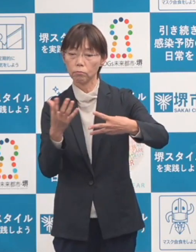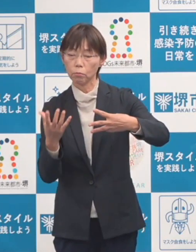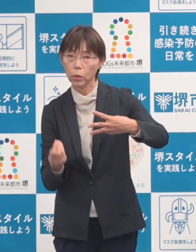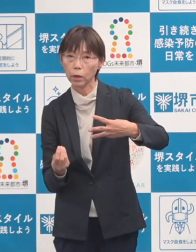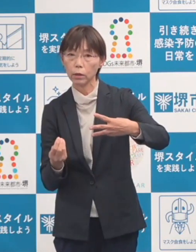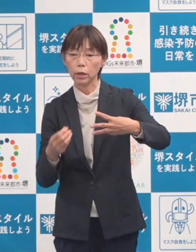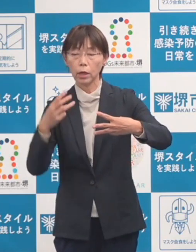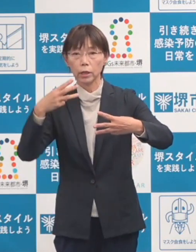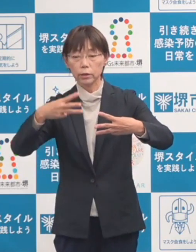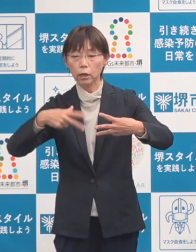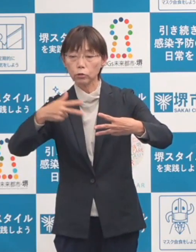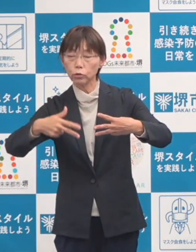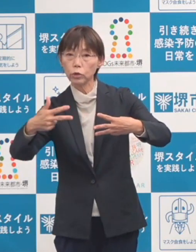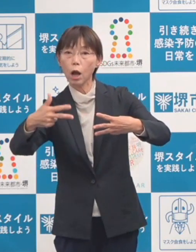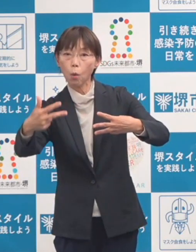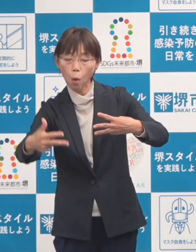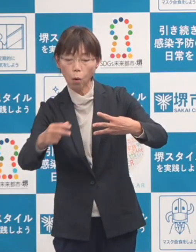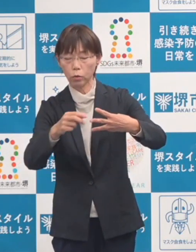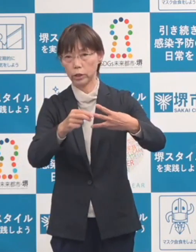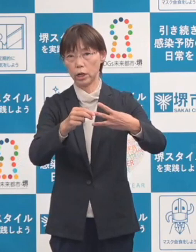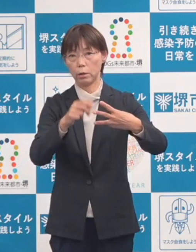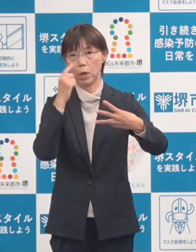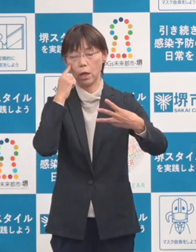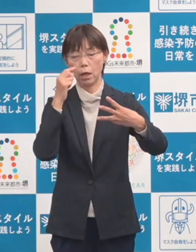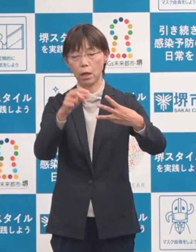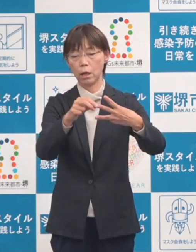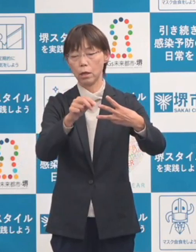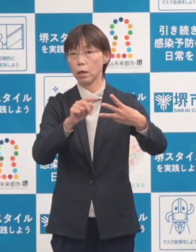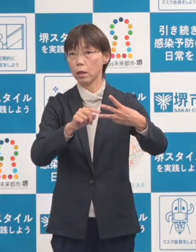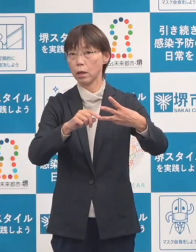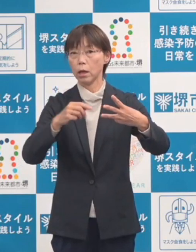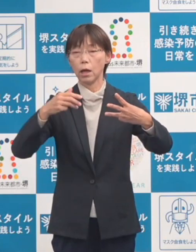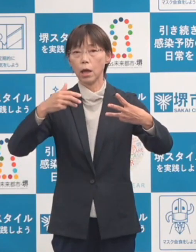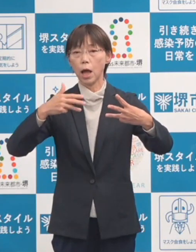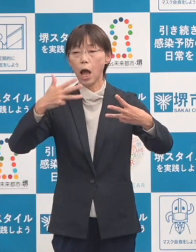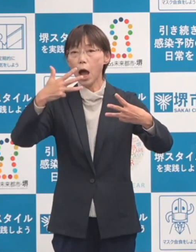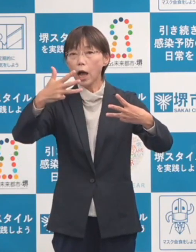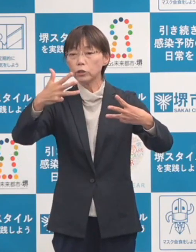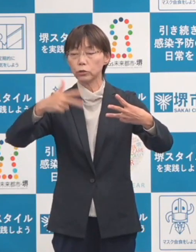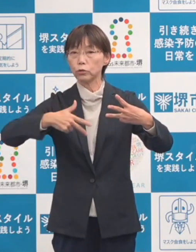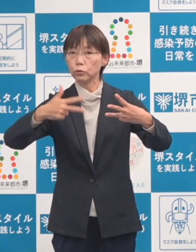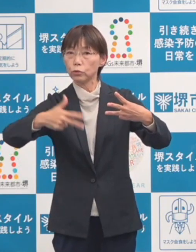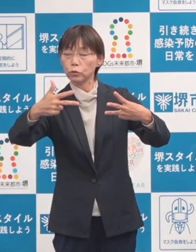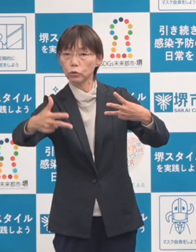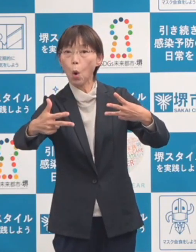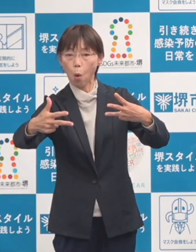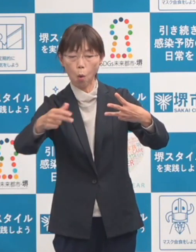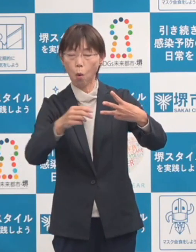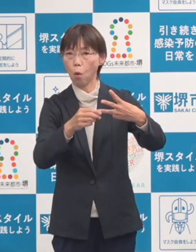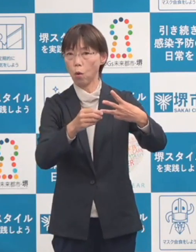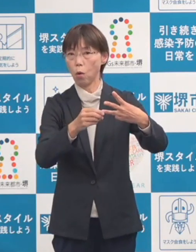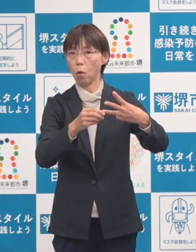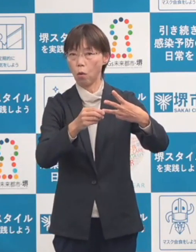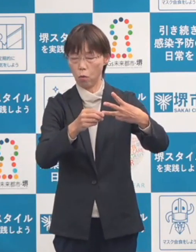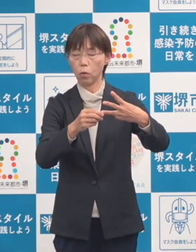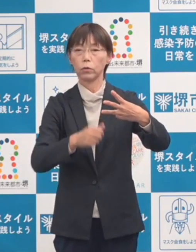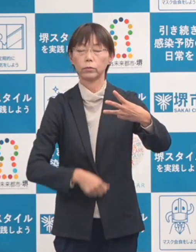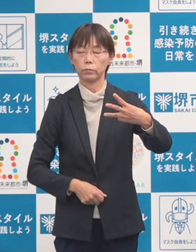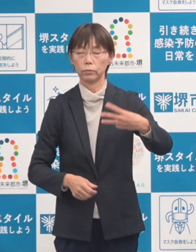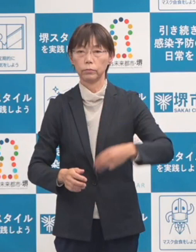週間後に2回目の接種、そして2回目から8週後に3回目の接種を受けていただき